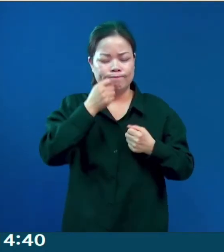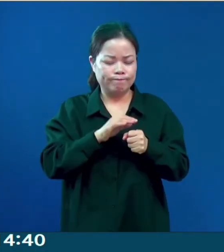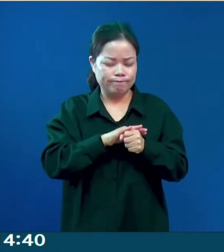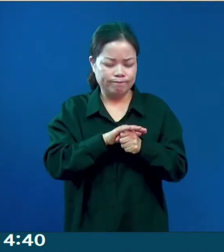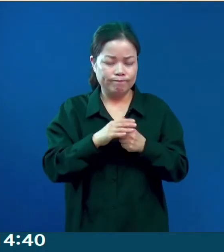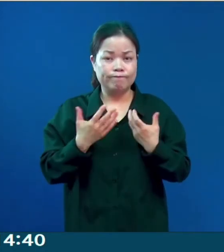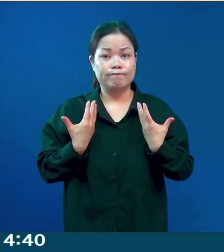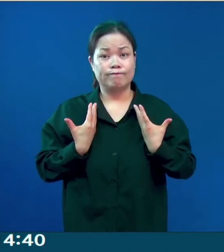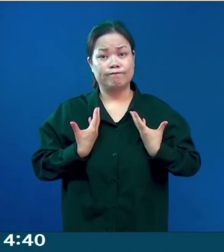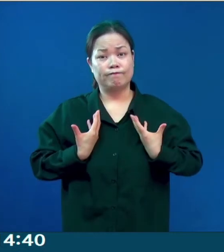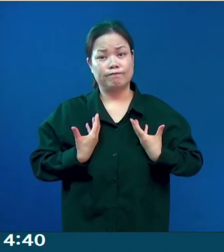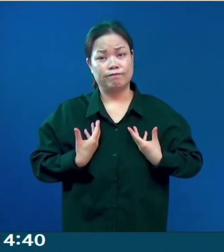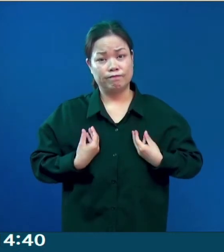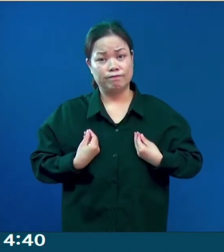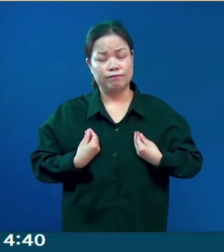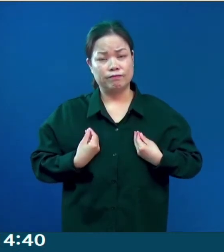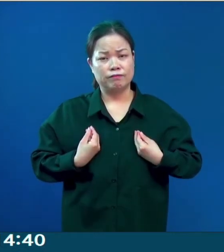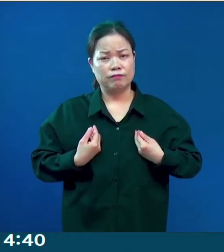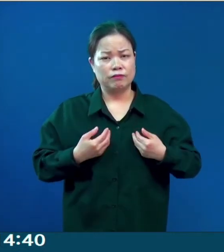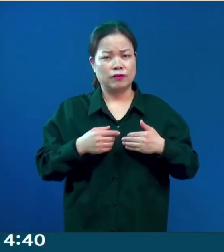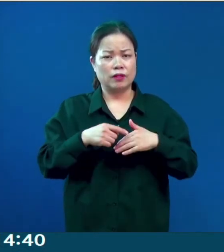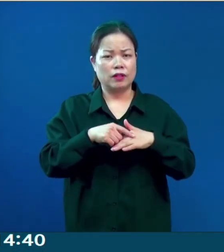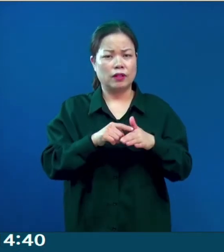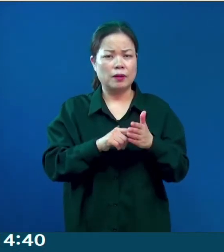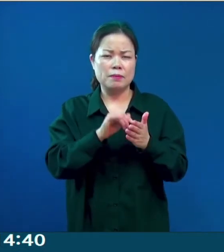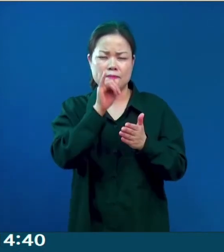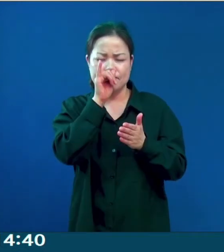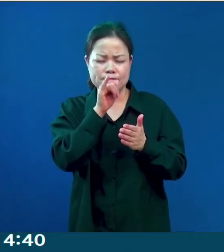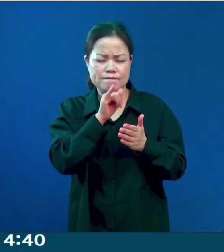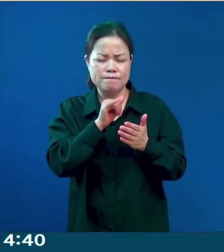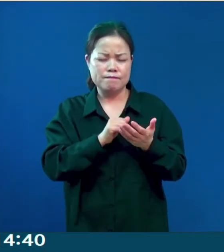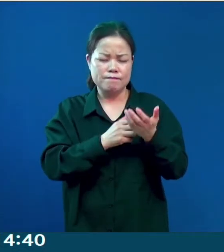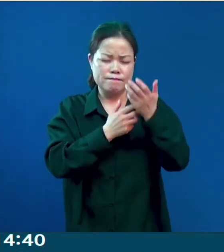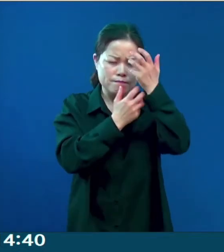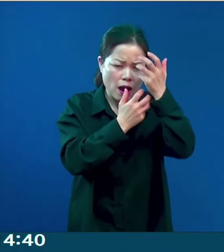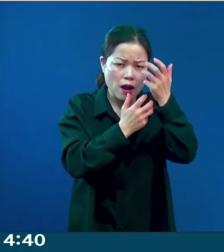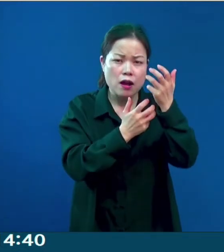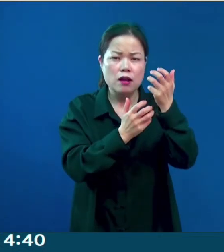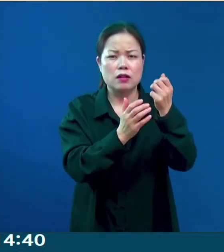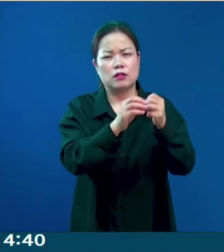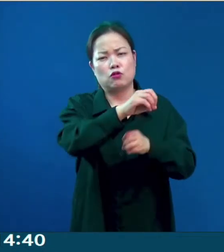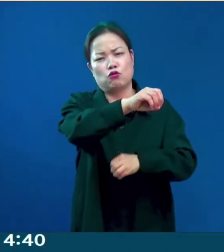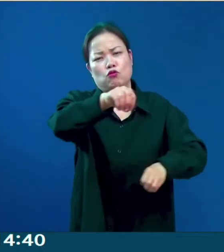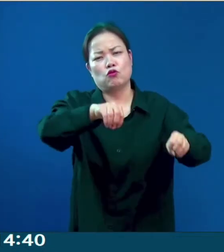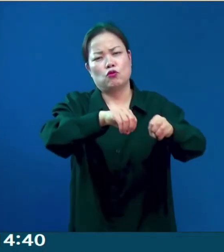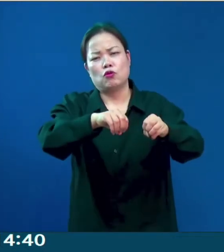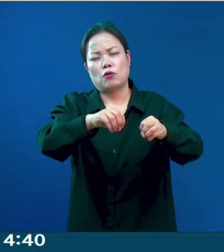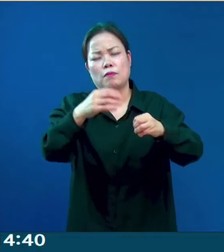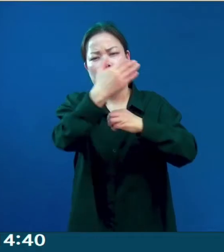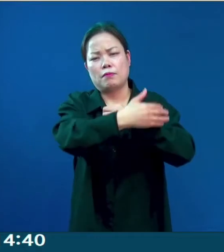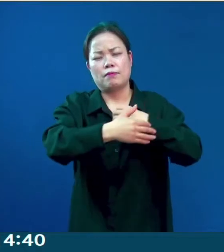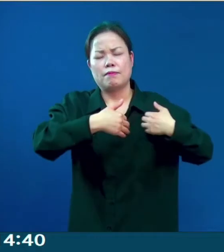낙심, 이런 감정에 붙들리면 붙들릴수록 어떻게 됩니까? 지쳐만 가는 거죠. 그리고 이